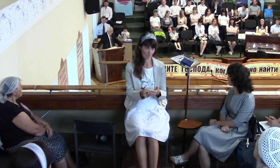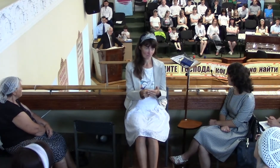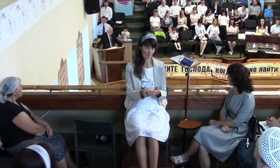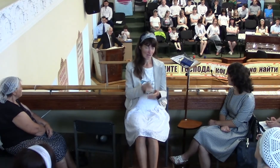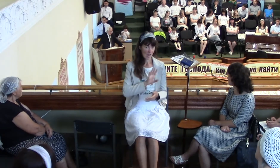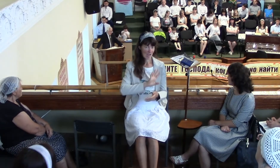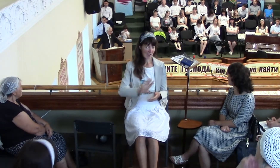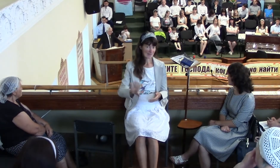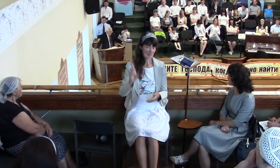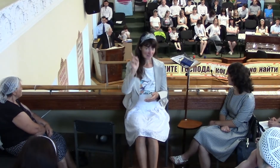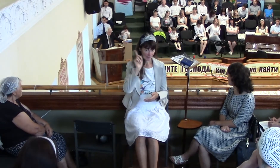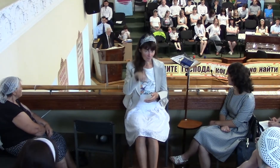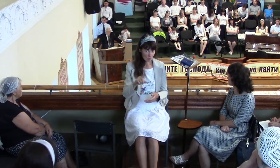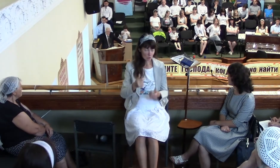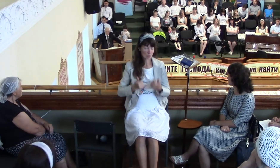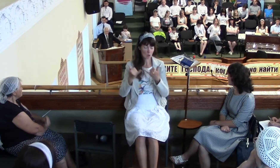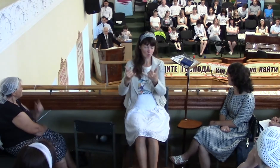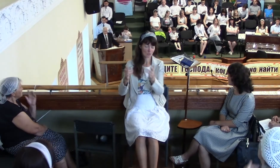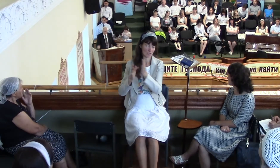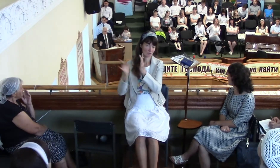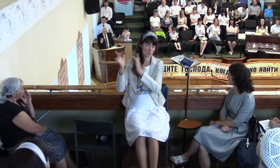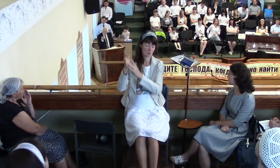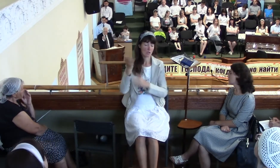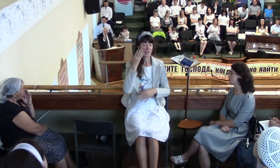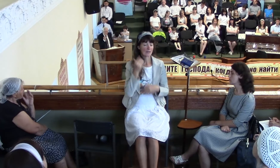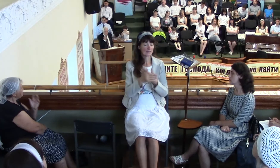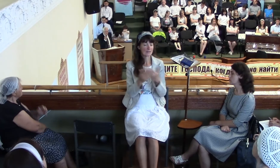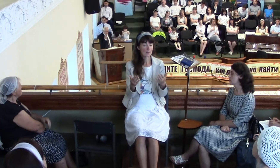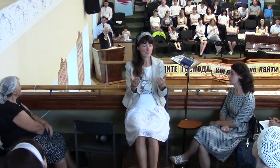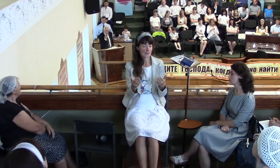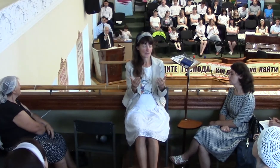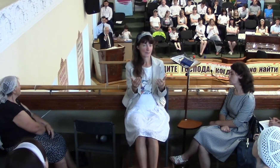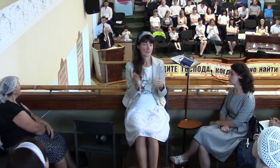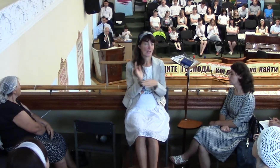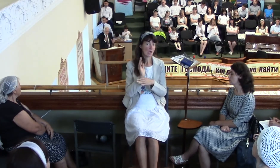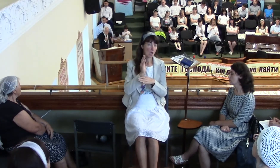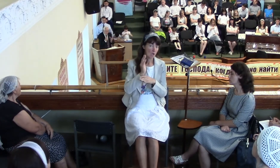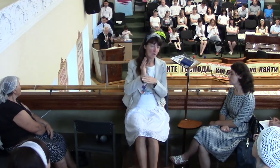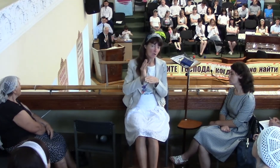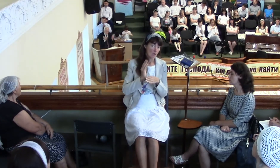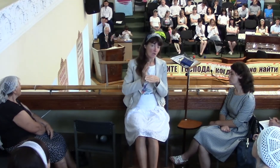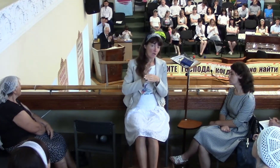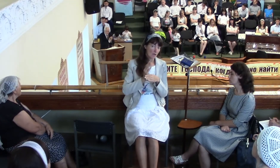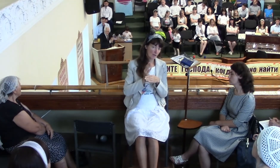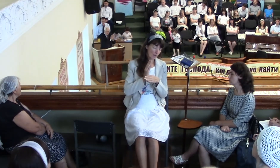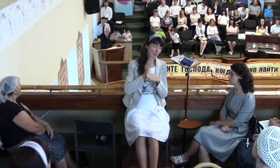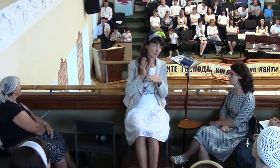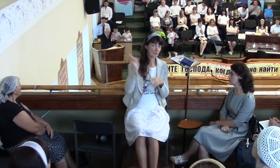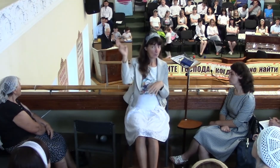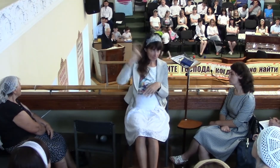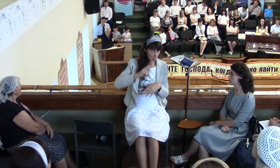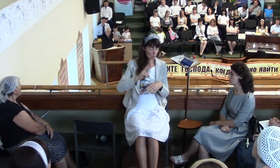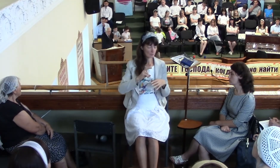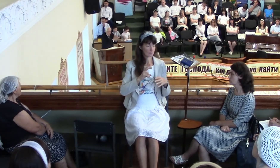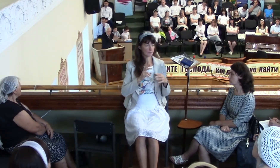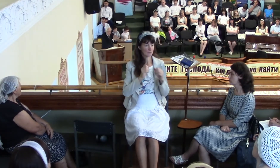Христу. И когда мы идем к вечере, мы должны проверить, где вот этот поиск наш. Готовность отдать